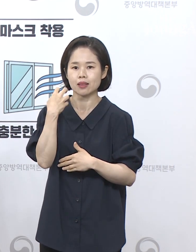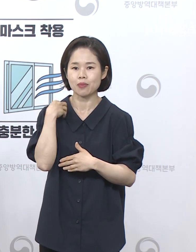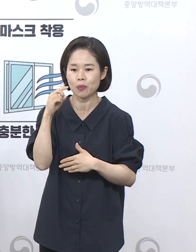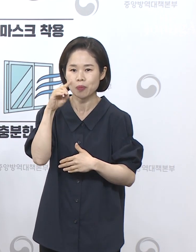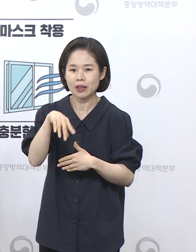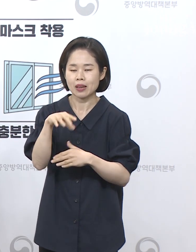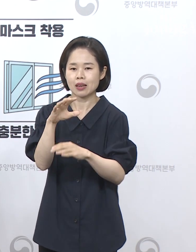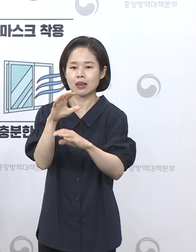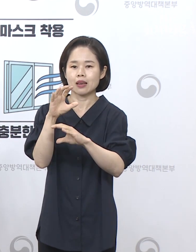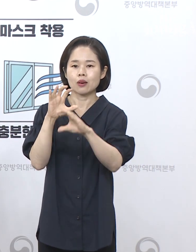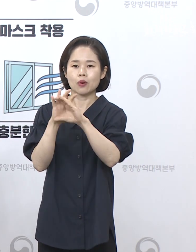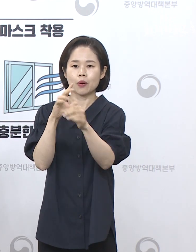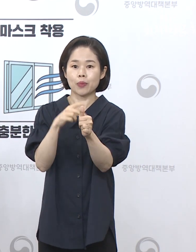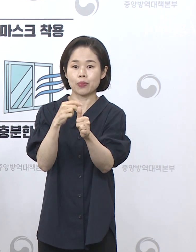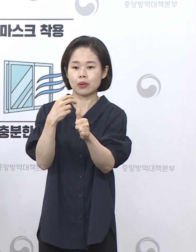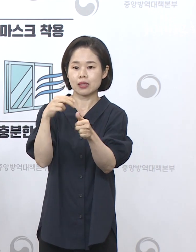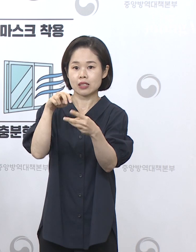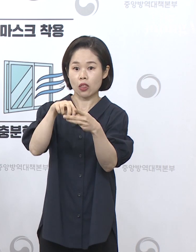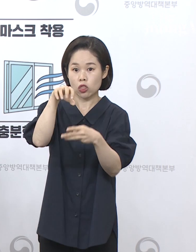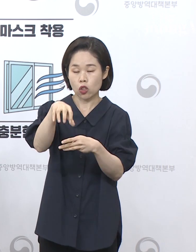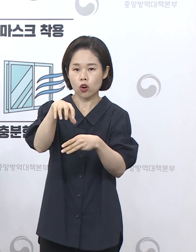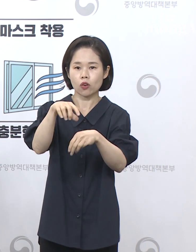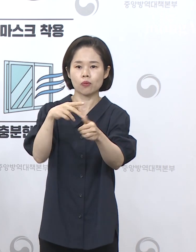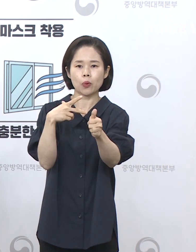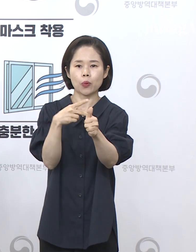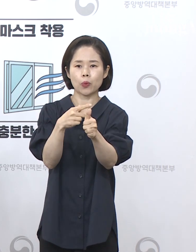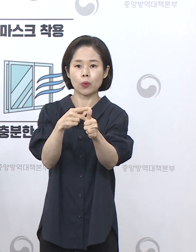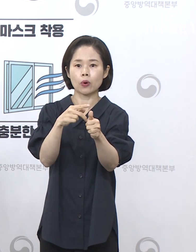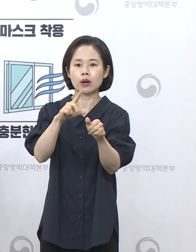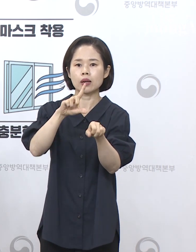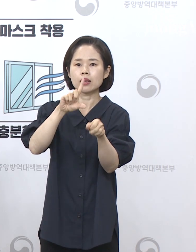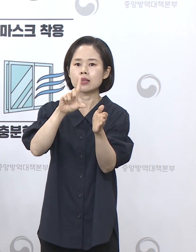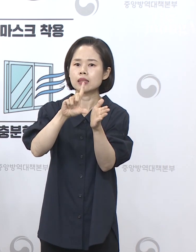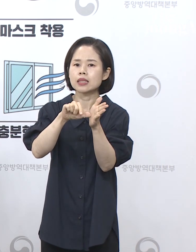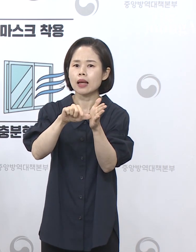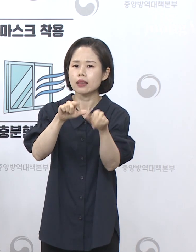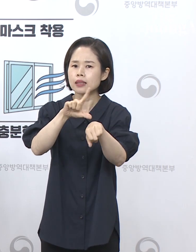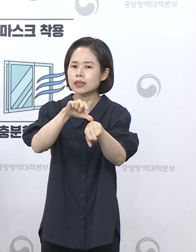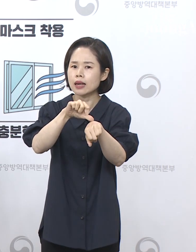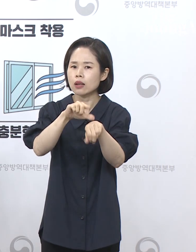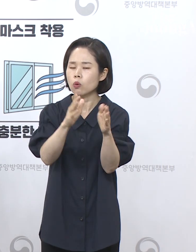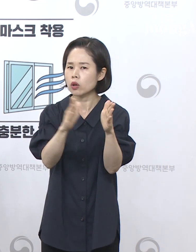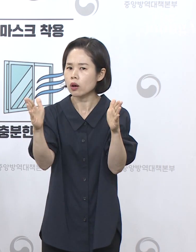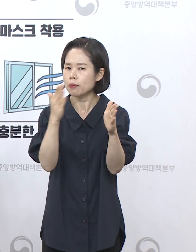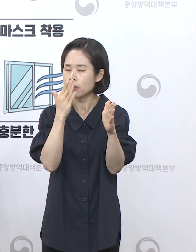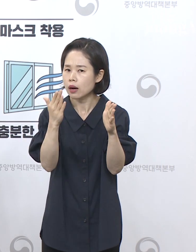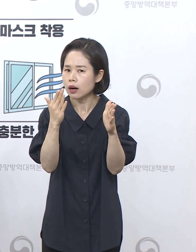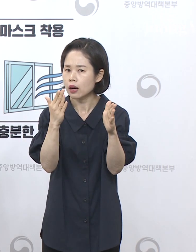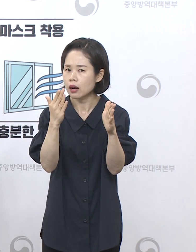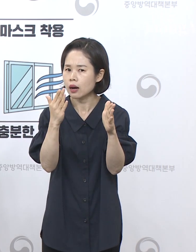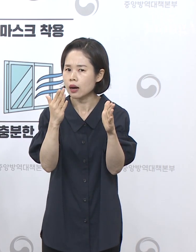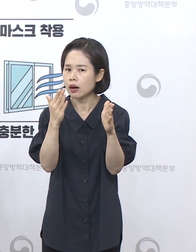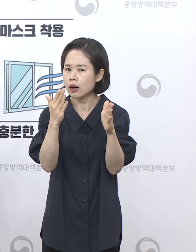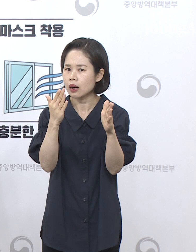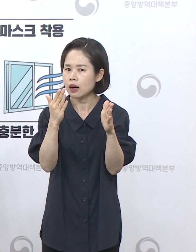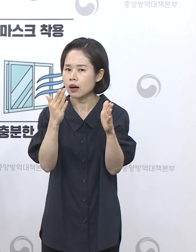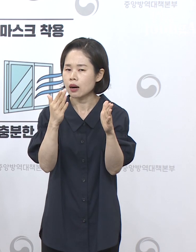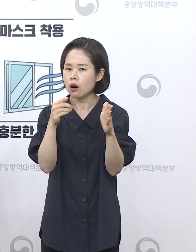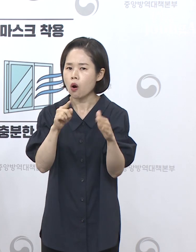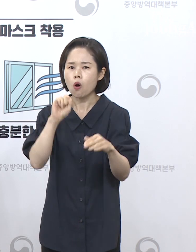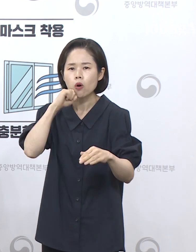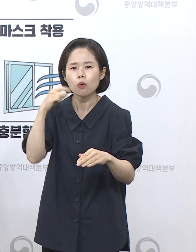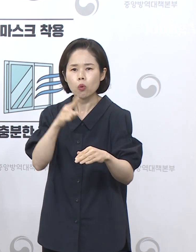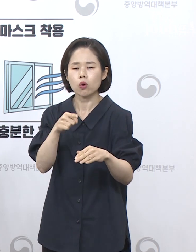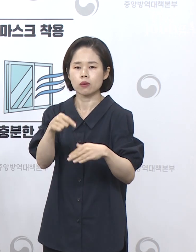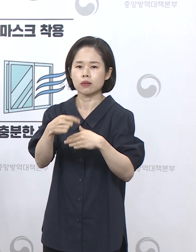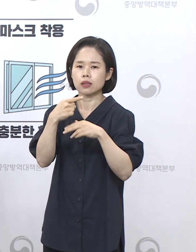예방접종센터에서의 접종 시간 이런 부분들은 좀 더 보완 대책이 있는지 대부분 제일 어려운 점이 아마 인력에 대한 동원